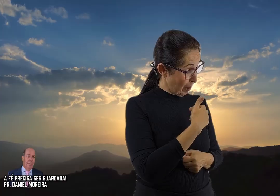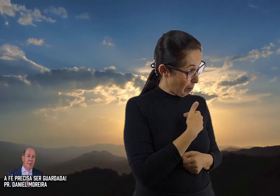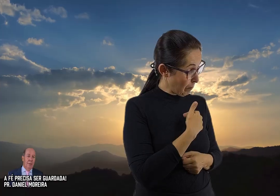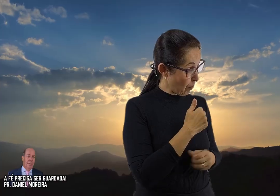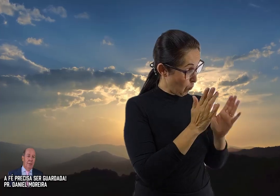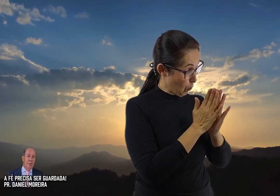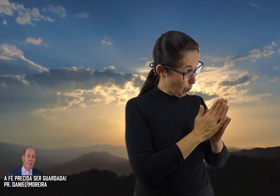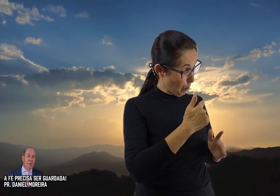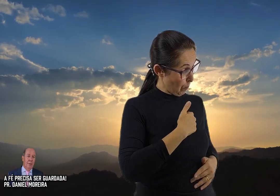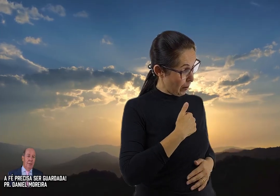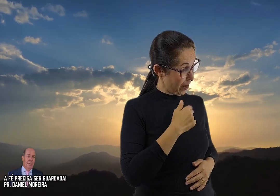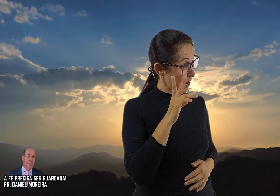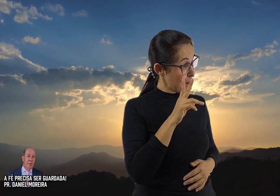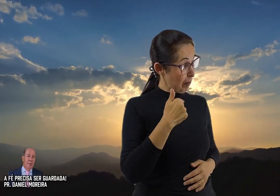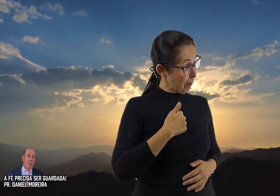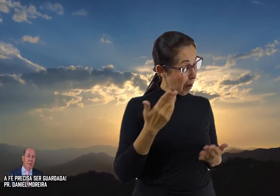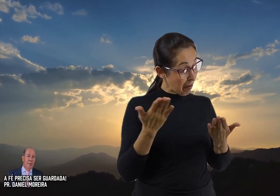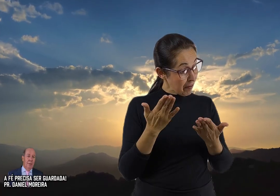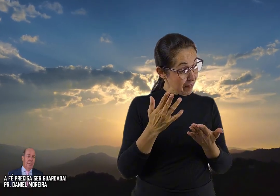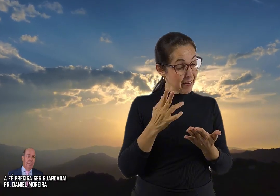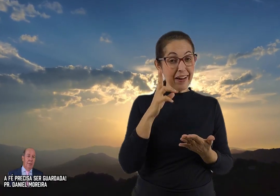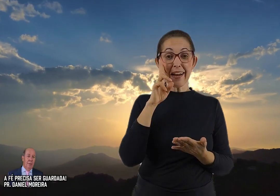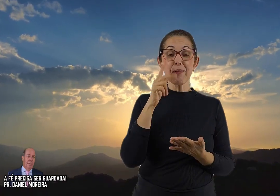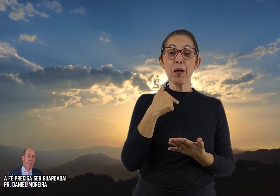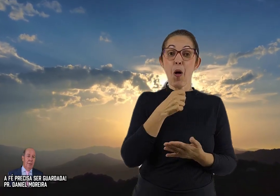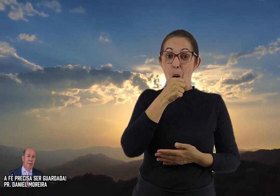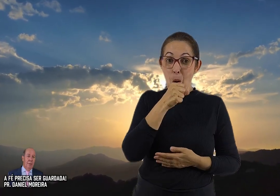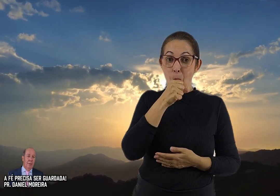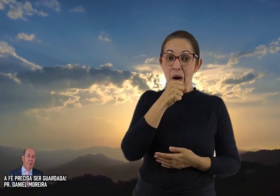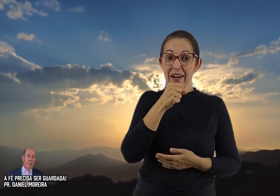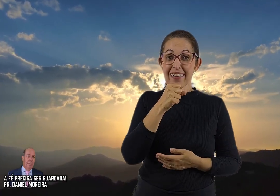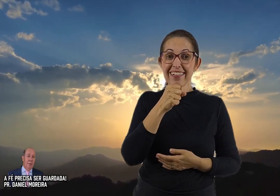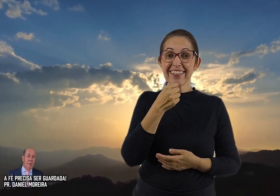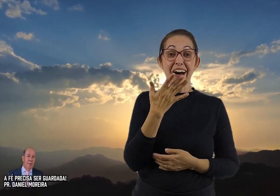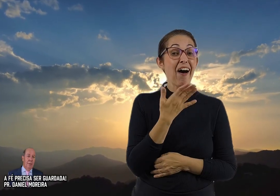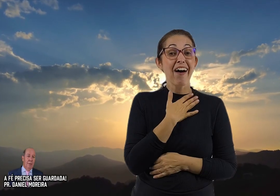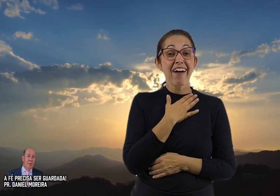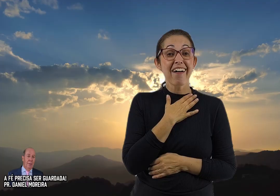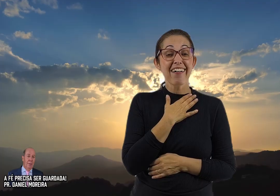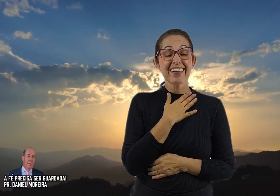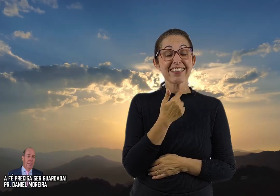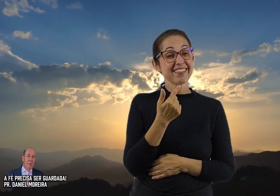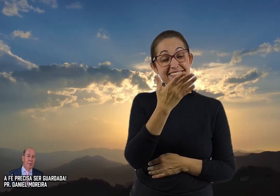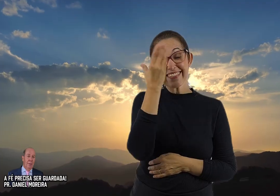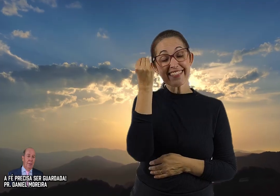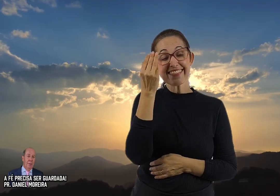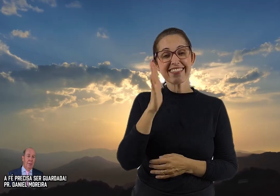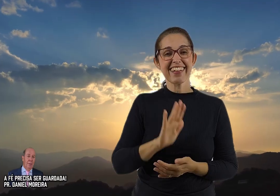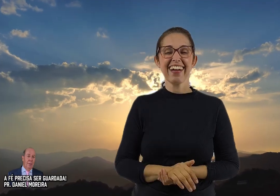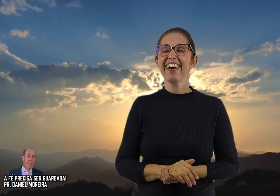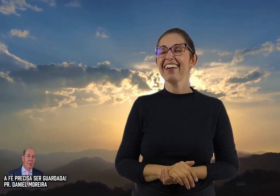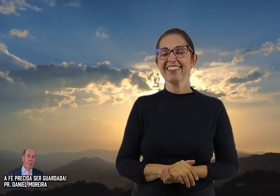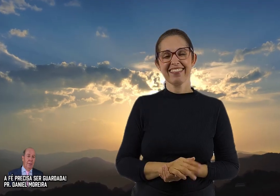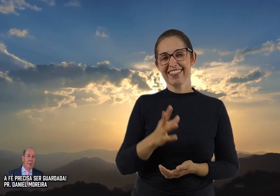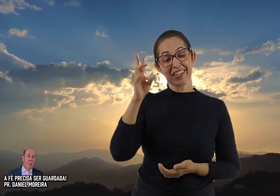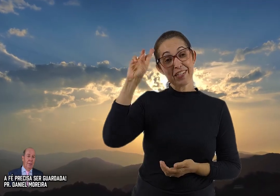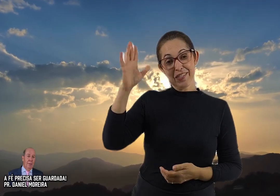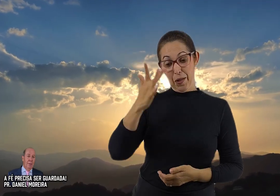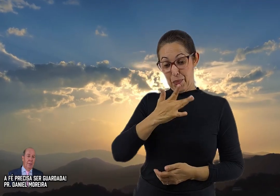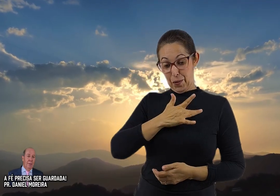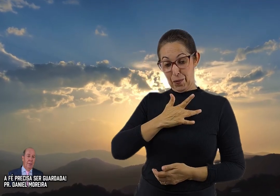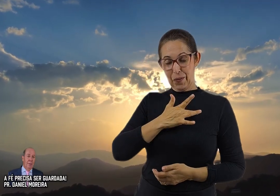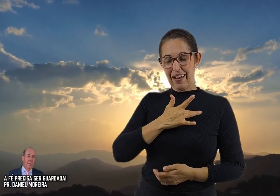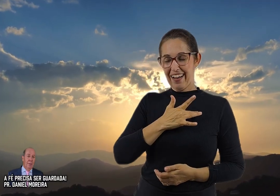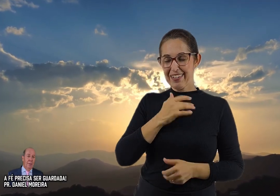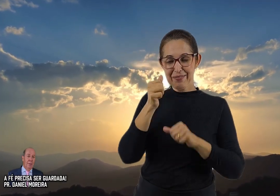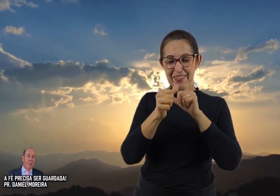né? Glória a Deus. Eu lembrei agora da tosse. Eu quero esquecer dela. Me liberta de lembrar dessa